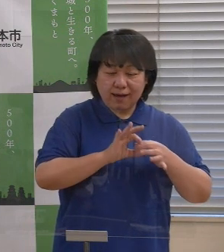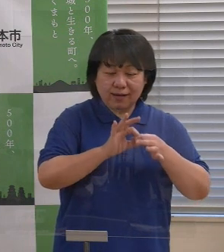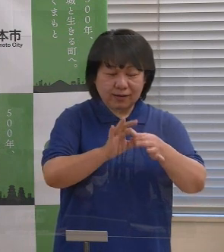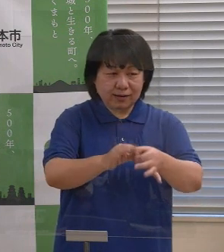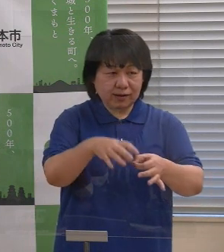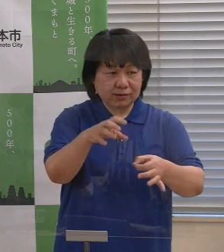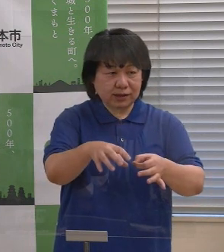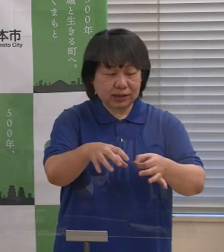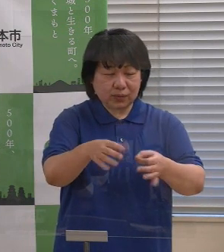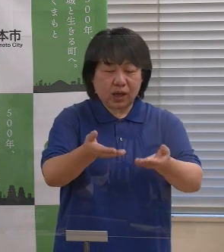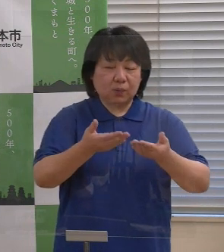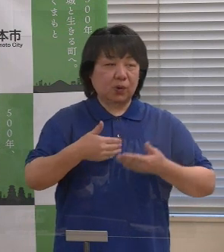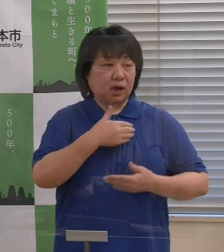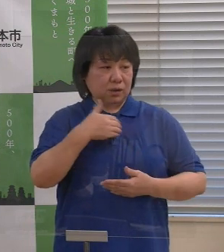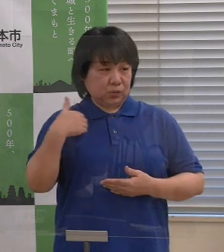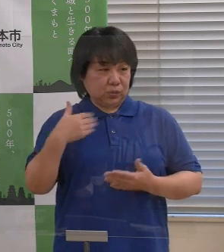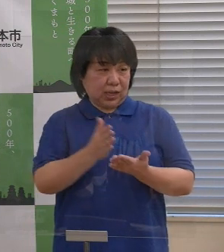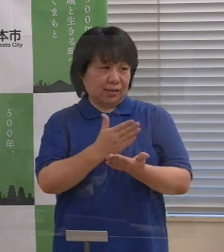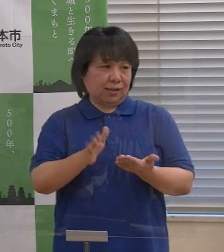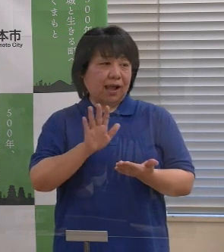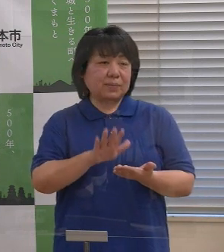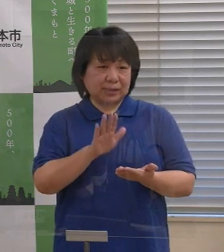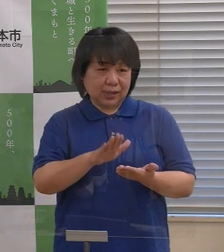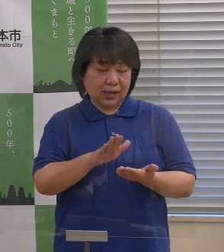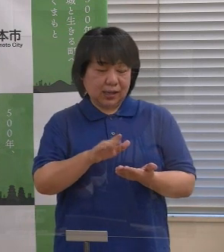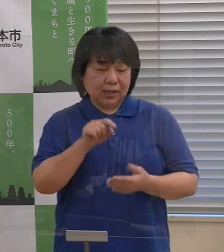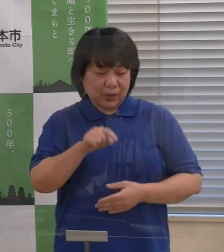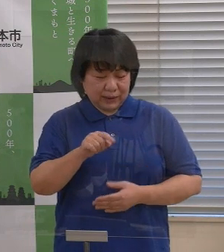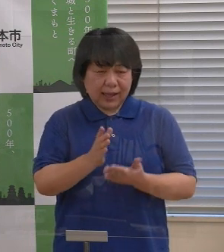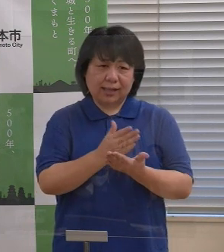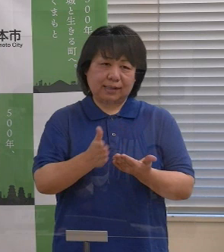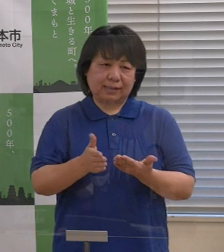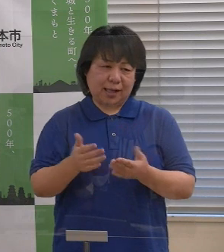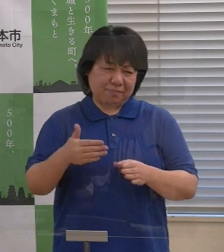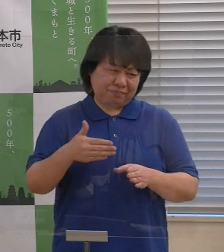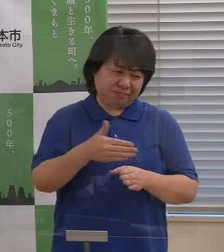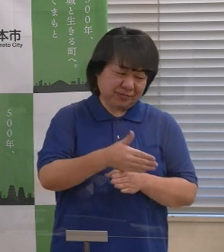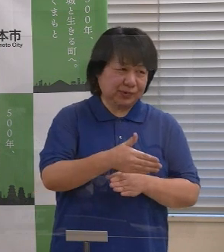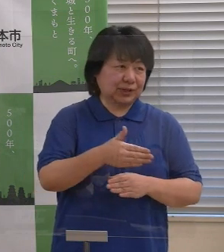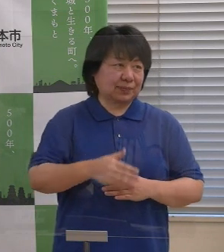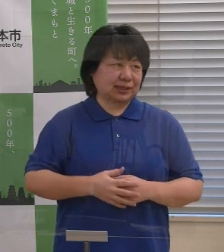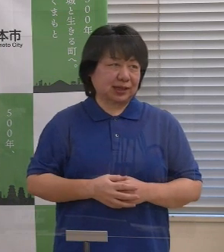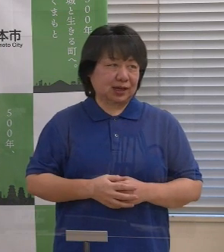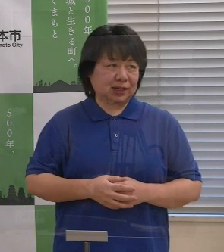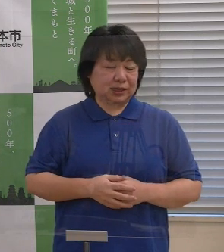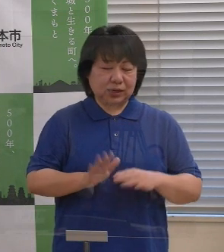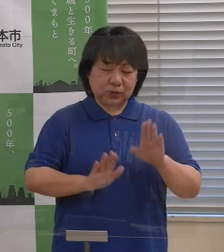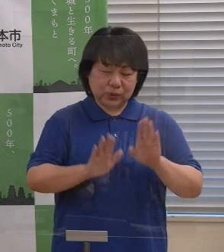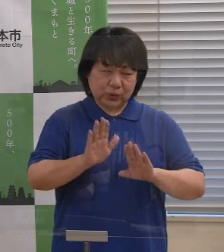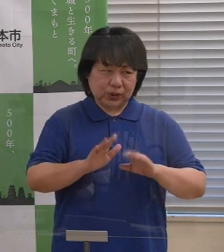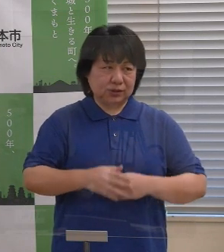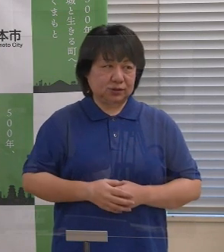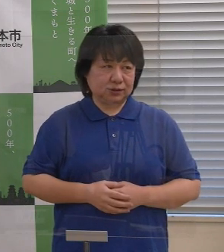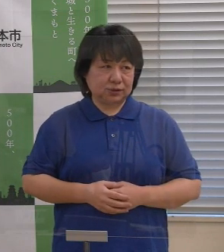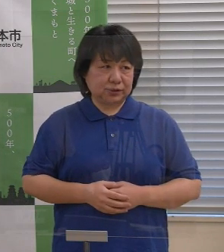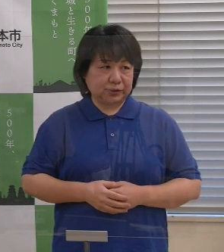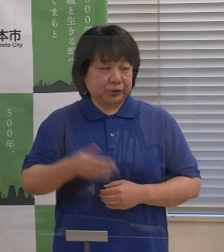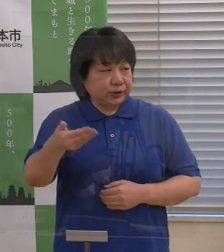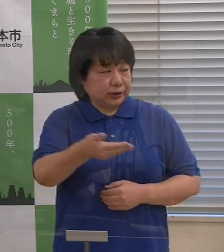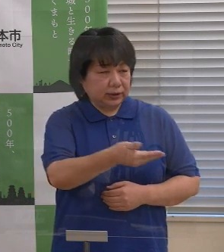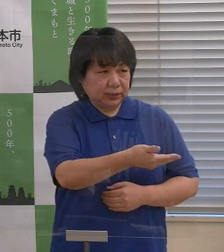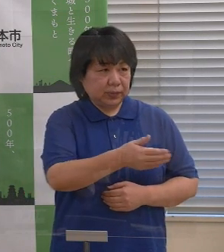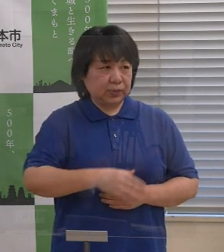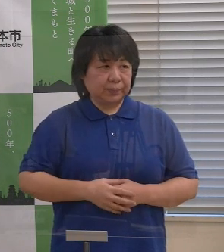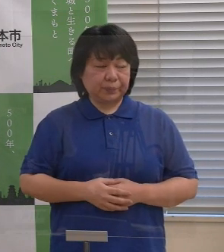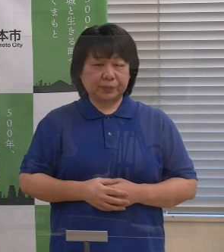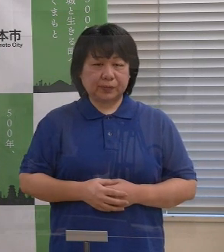断がありましたものですから、そこで判断が遅れたというような状況でございます。 その2回提出を受けた期日